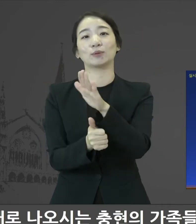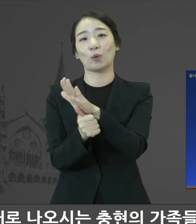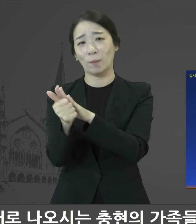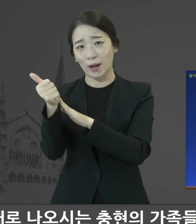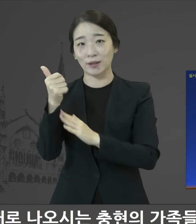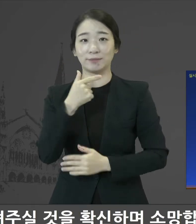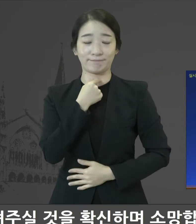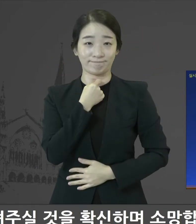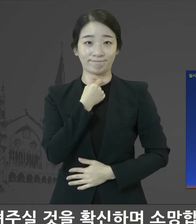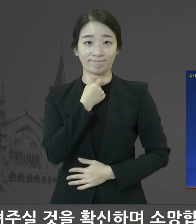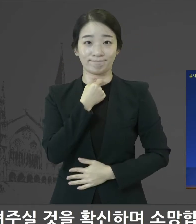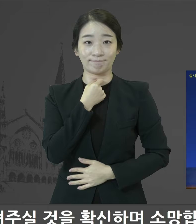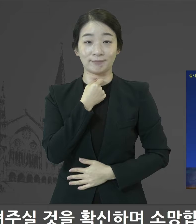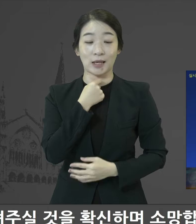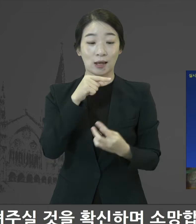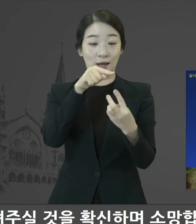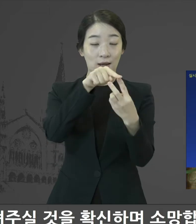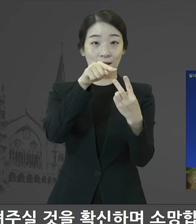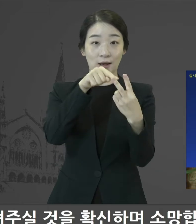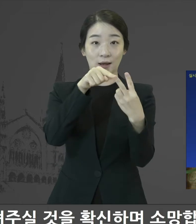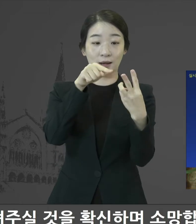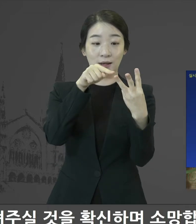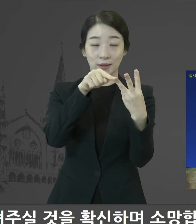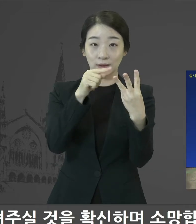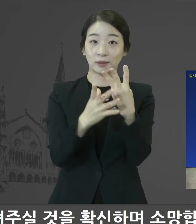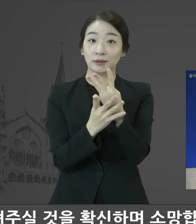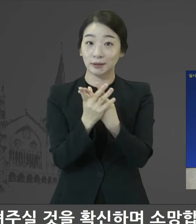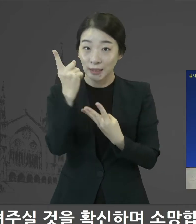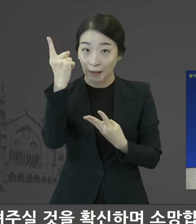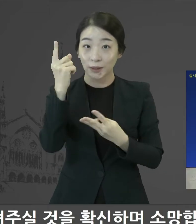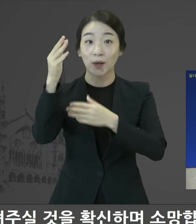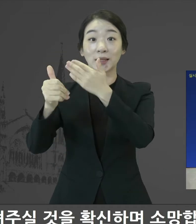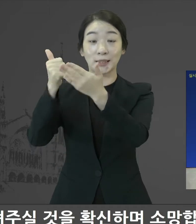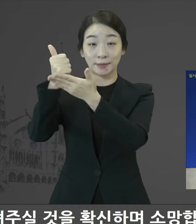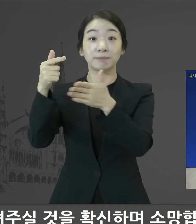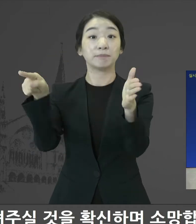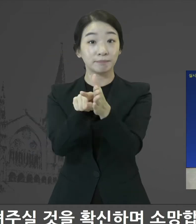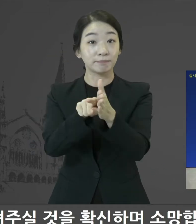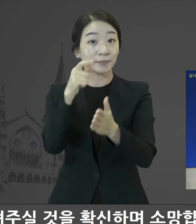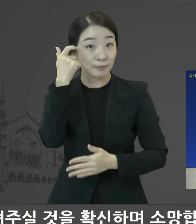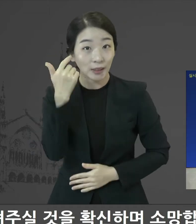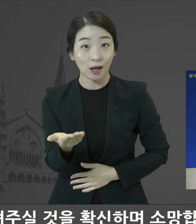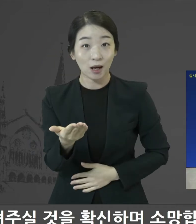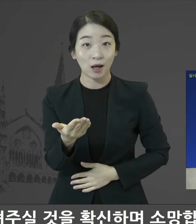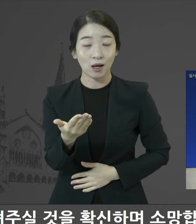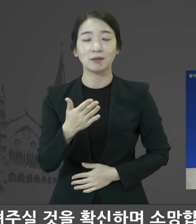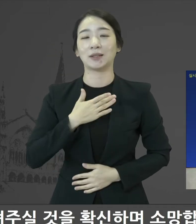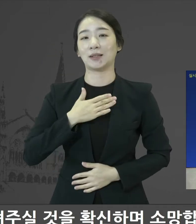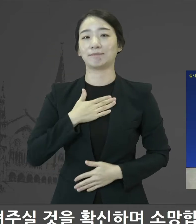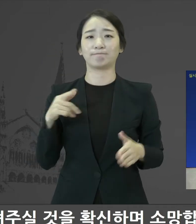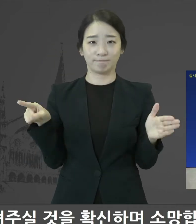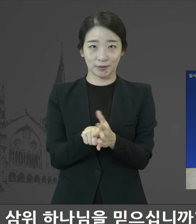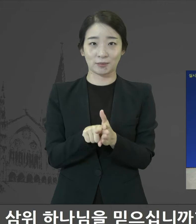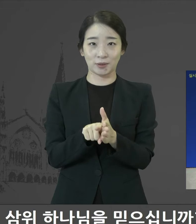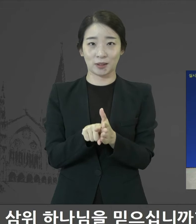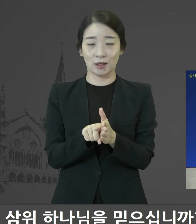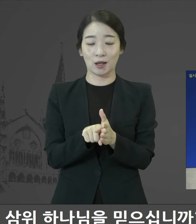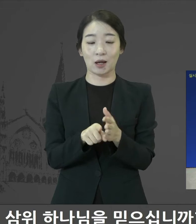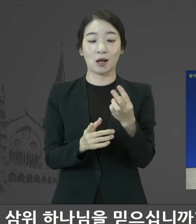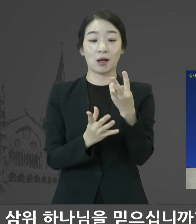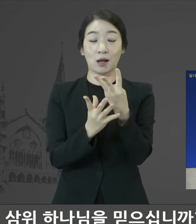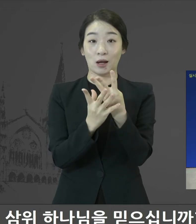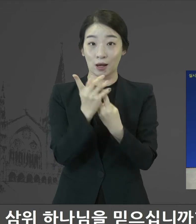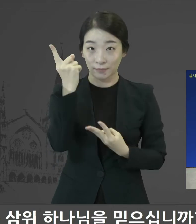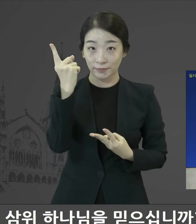여러분은 삼위 하나님을 믿으십니까? 저는 믿습니다. 제가 믿는 삼위 하나님은